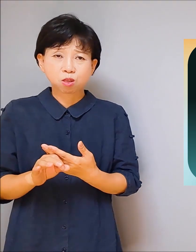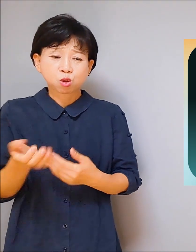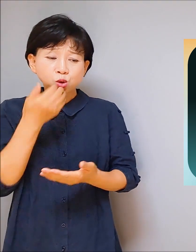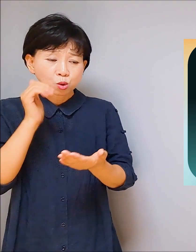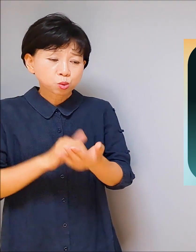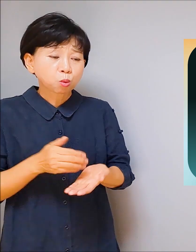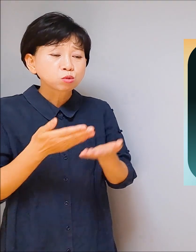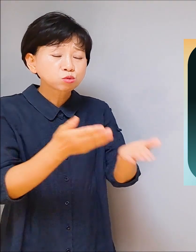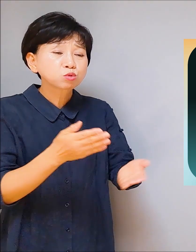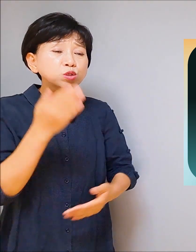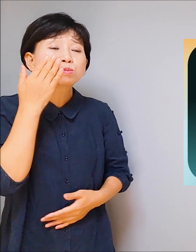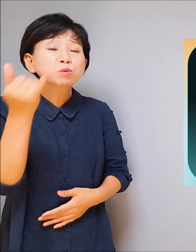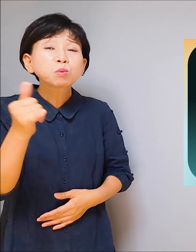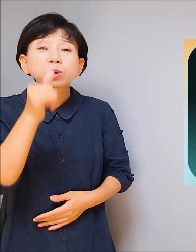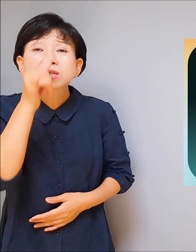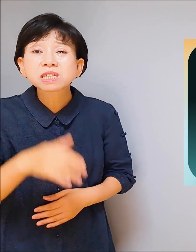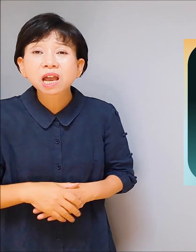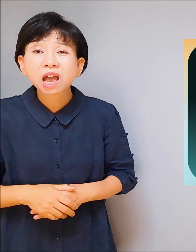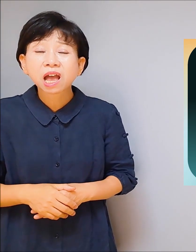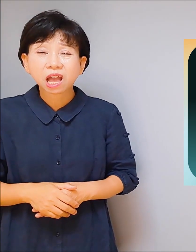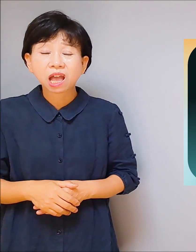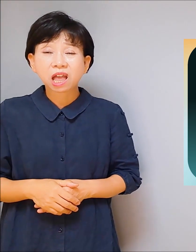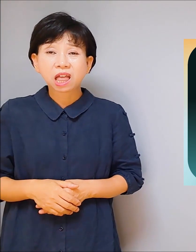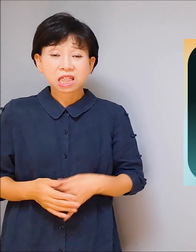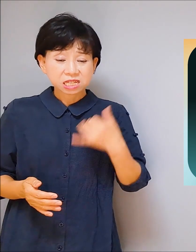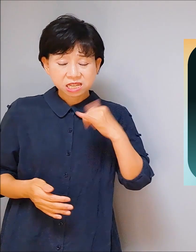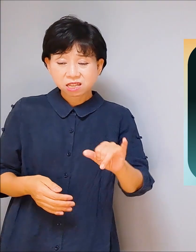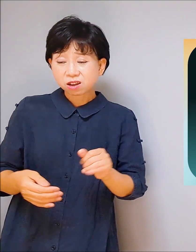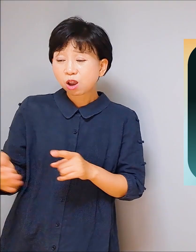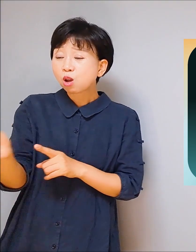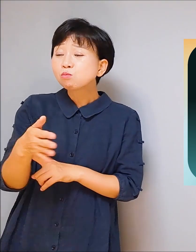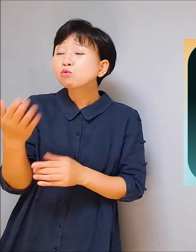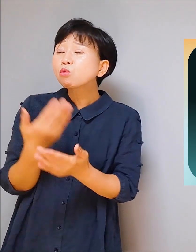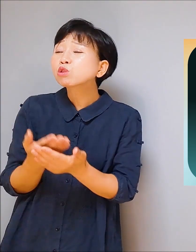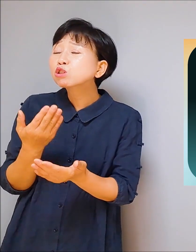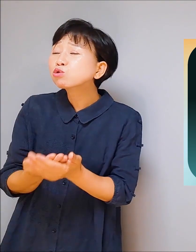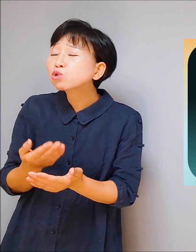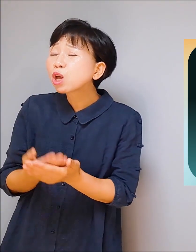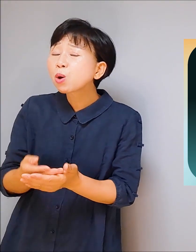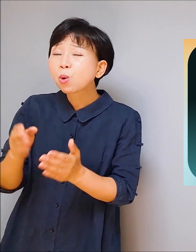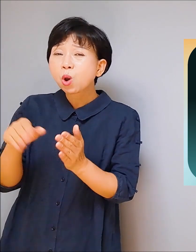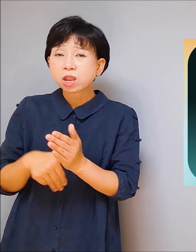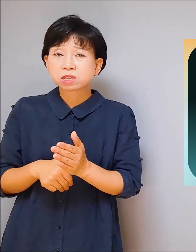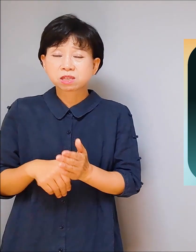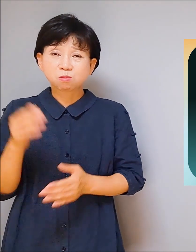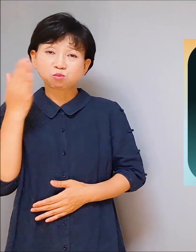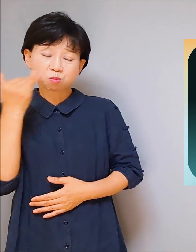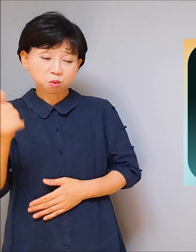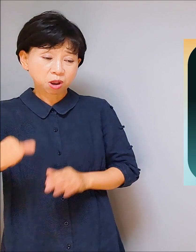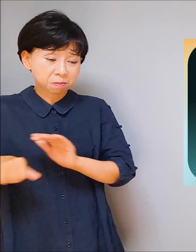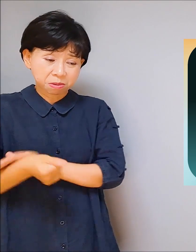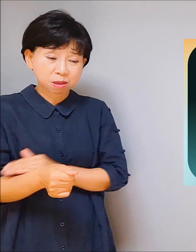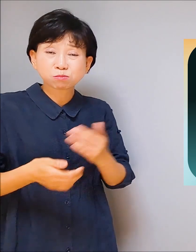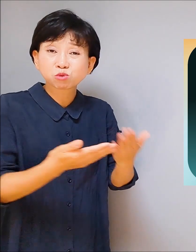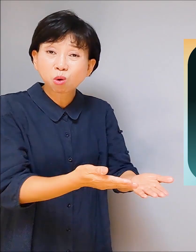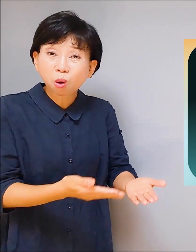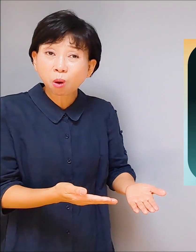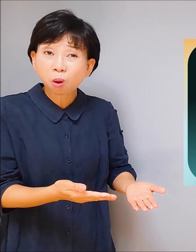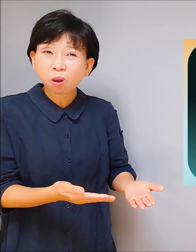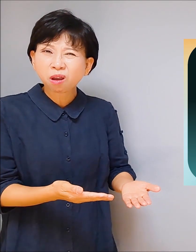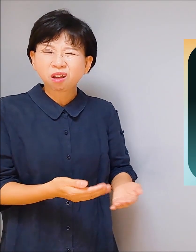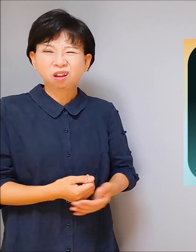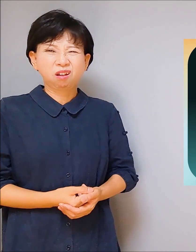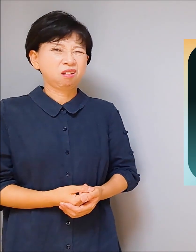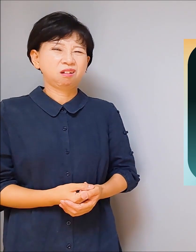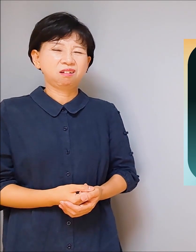줘요? 생선을 달라 하는데 뭘 줘요? 뱀을 줄 사람이 그 부모가 있겠느냐라는 거죠. 11절에 너희가 악한